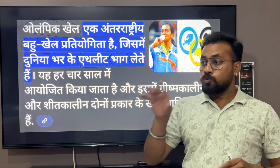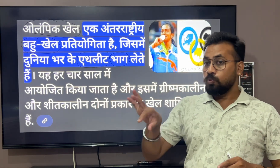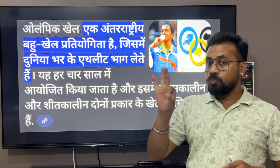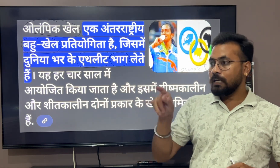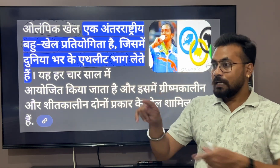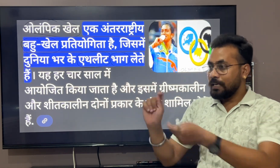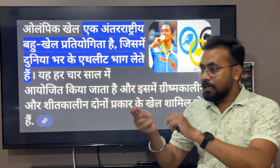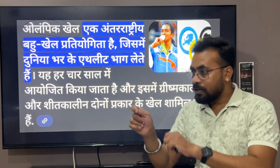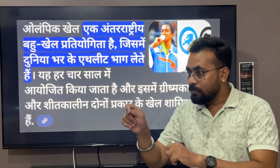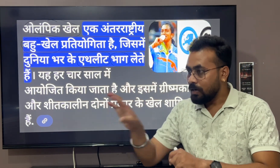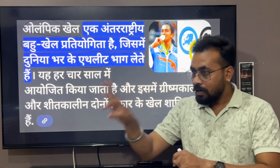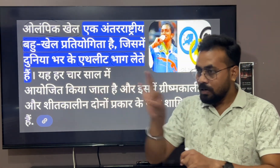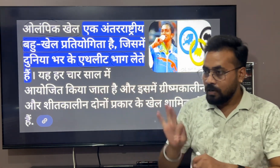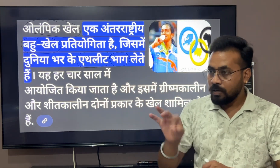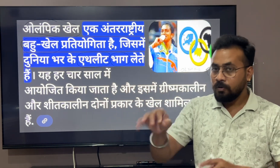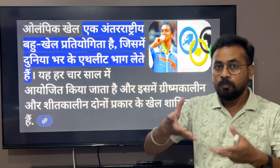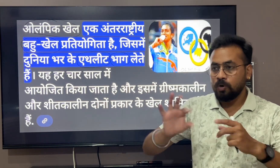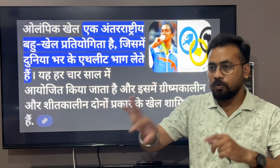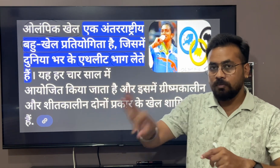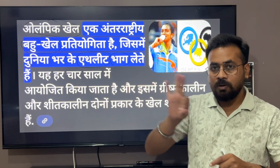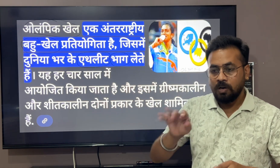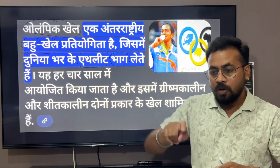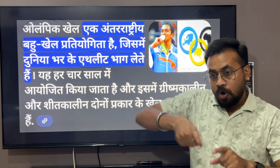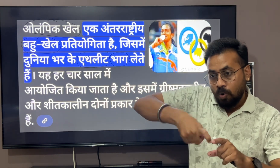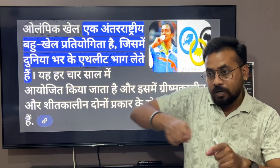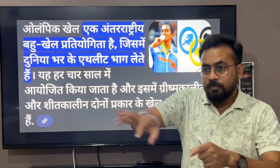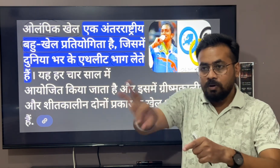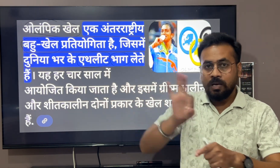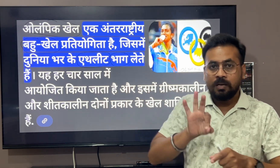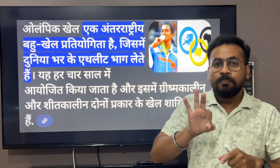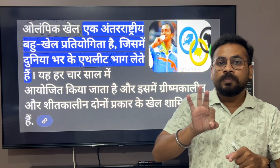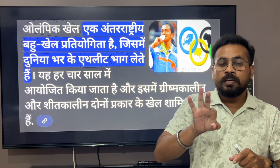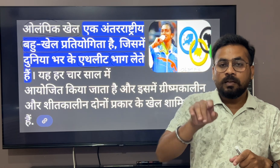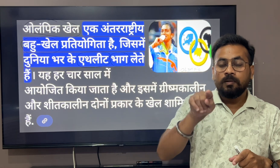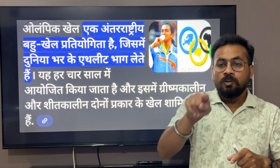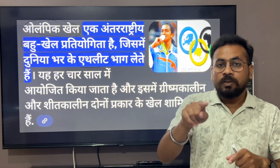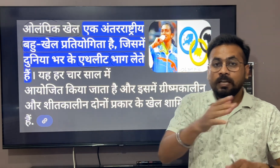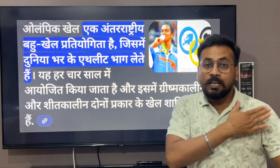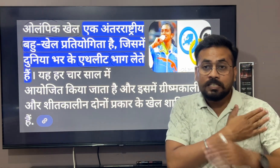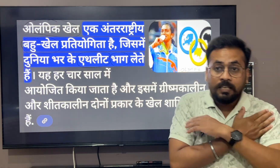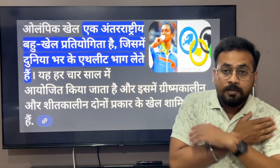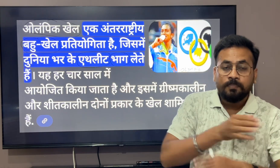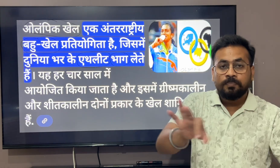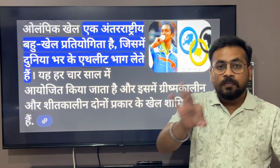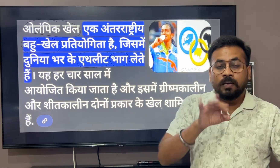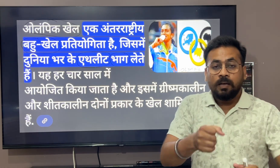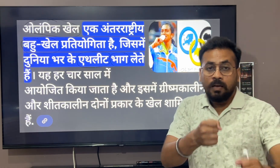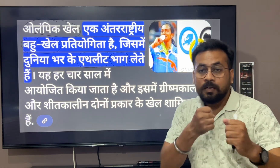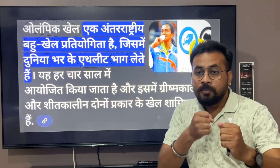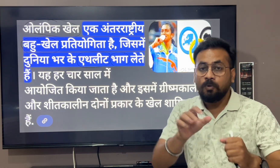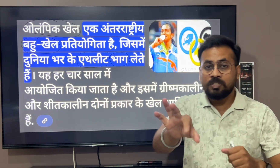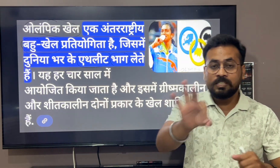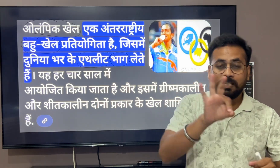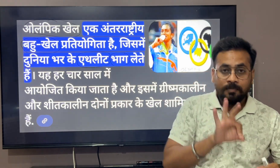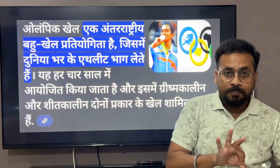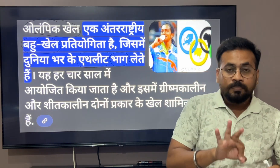चुनूंगा कि क्रिकेट वाला, फुटबॉल वाला, हॉकी वाला, ठीक है ना, और ये रेसलिंग है ना, बॉक्सिंग, ठीक